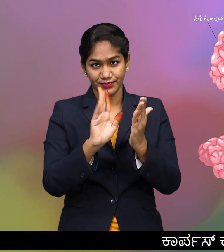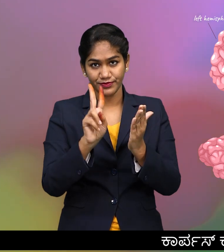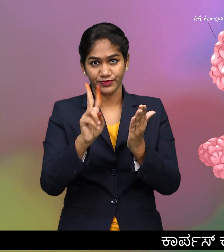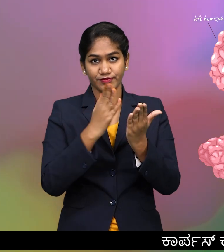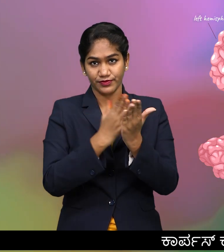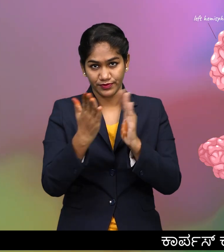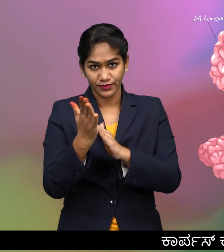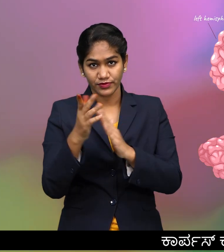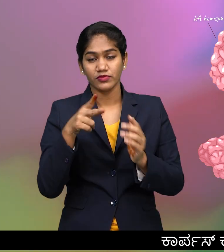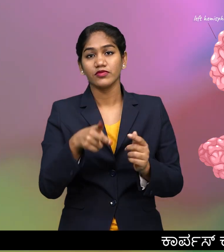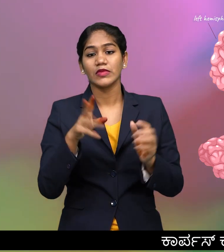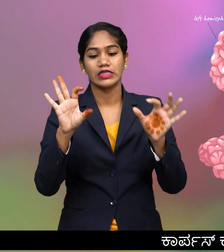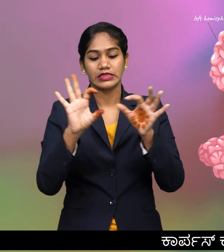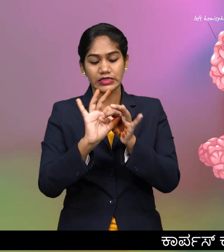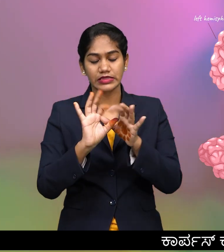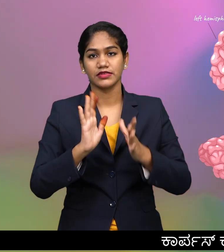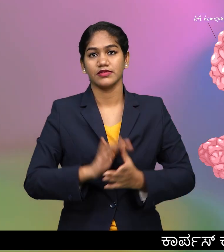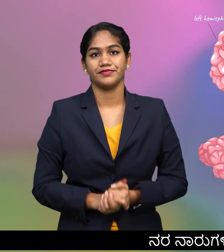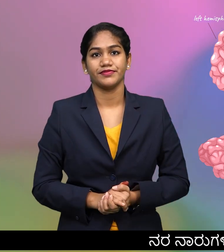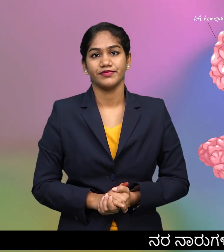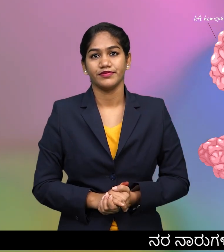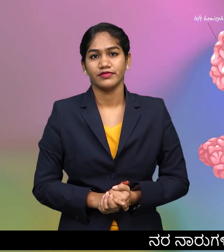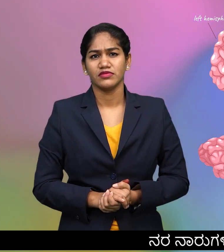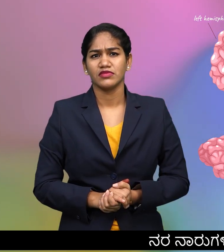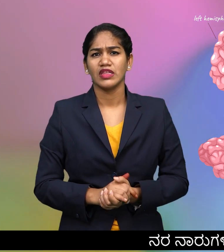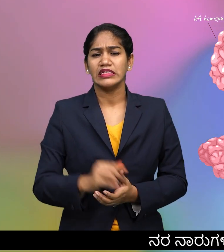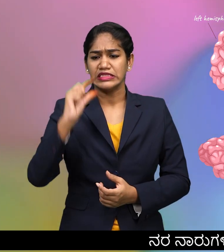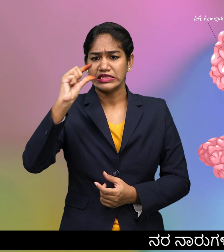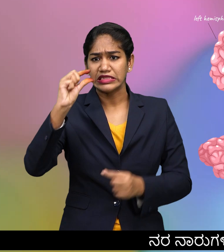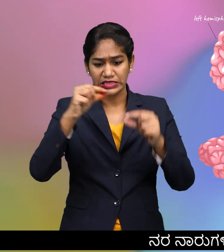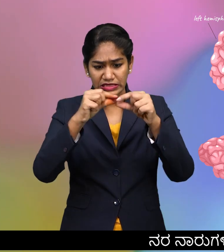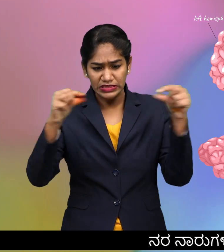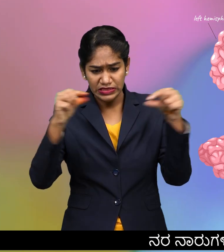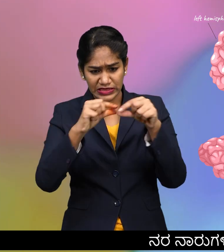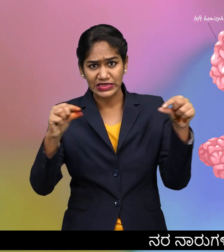ಕಾರ್ಪಸ್ ಕ್ಯಾಲೋಸಮ್ ಎಂಬ ನರ ನಾರುಗಳ ದಪ್ಪ ಬ್ಯಾಂಡ್ನಿಂದ